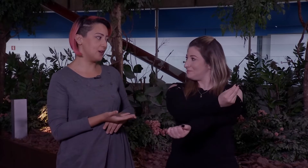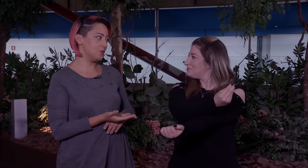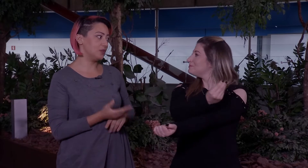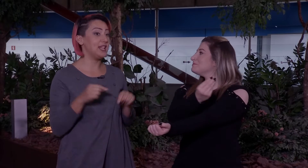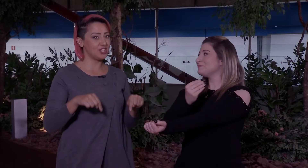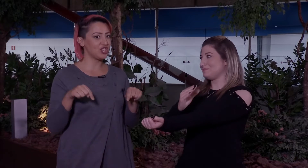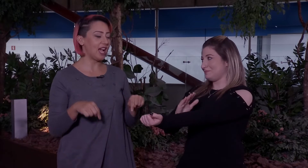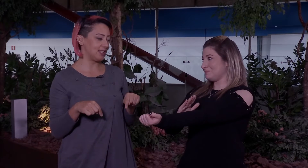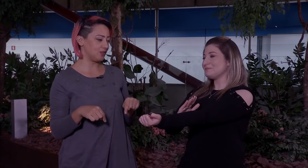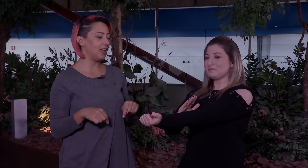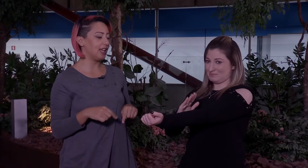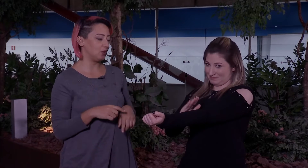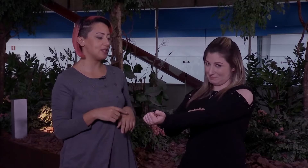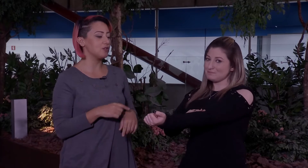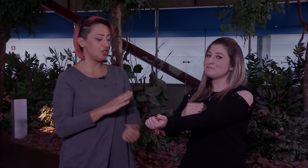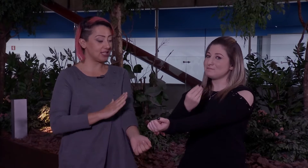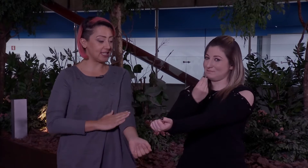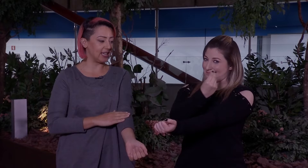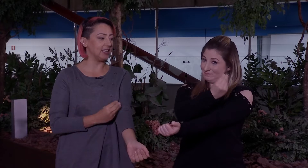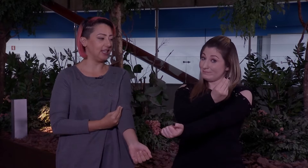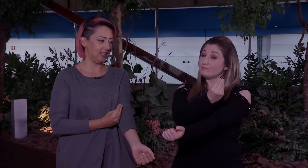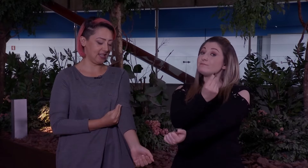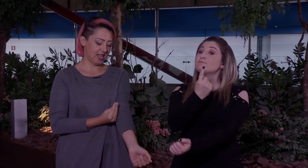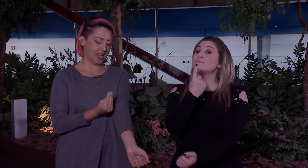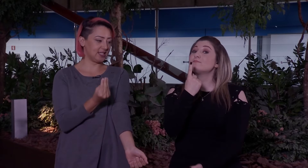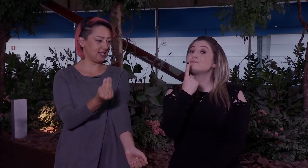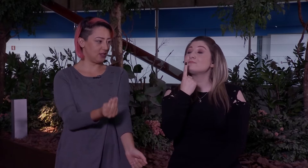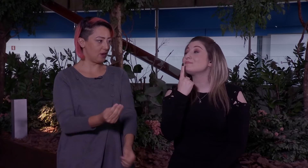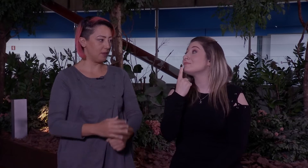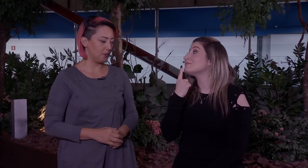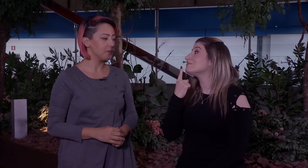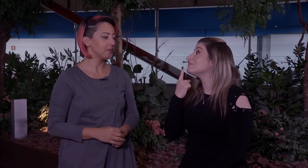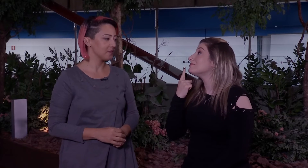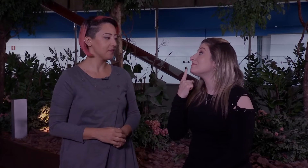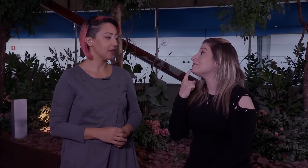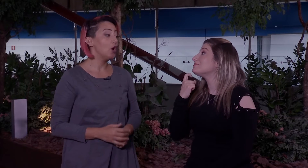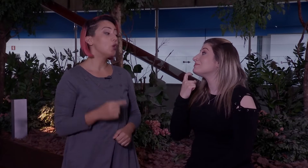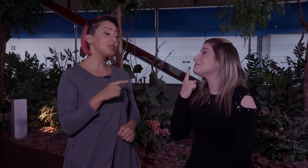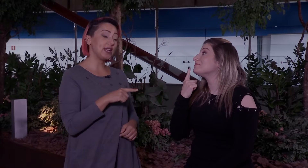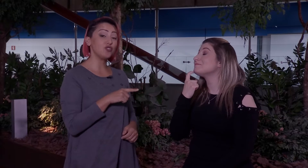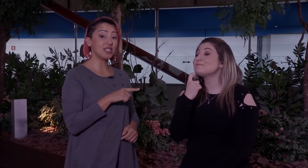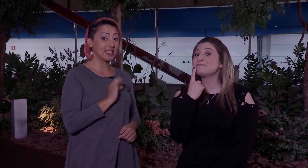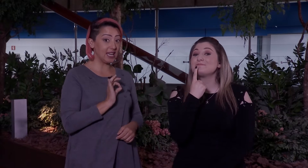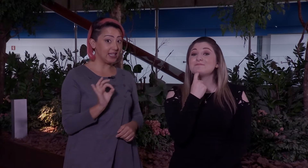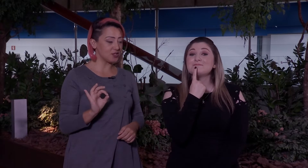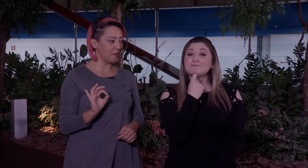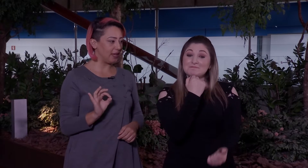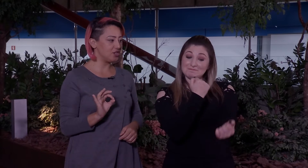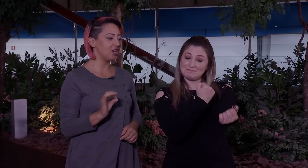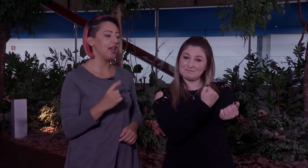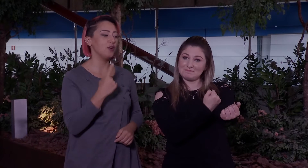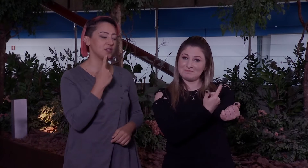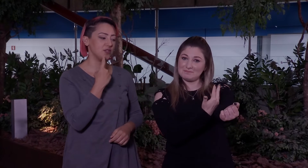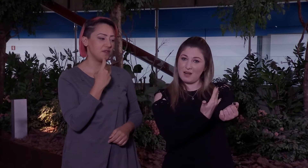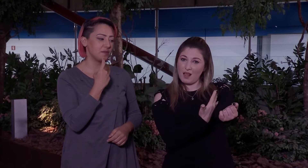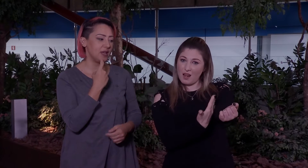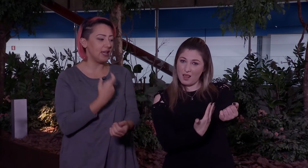Doação, neste caso, né? Que é a doação de sangue, assim com a mão. O sinal de sangue somente é o sinal de vermelho